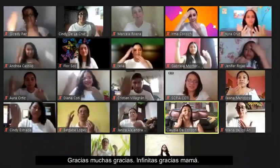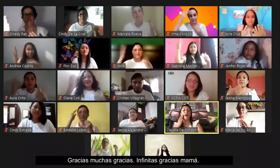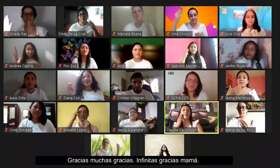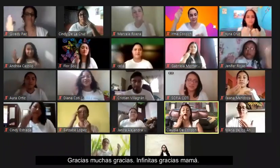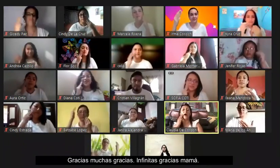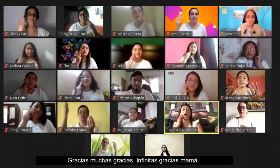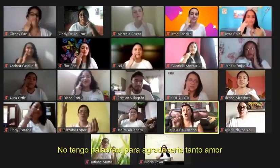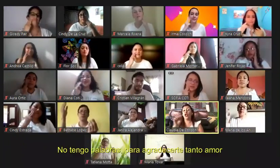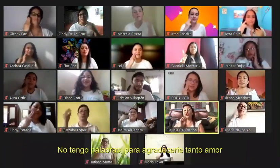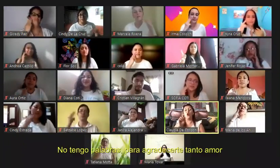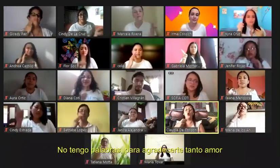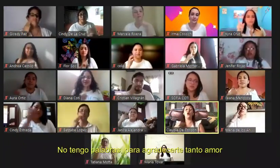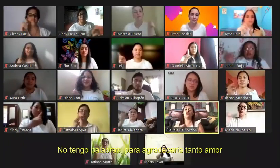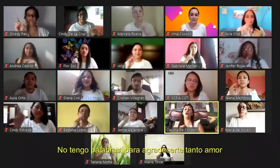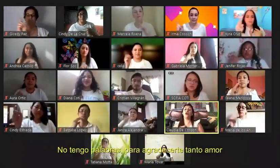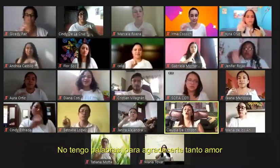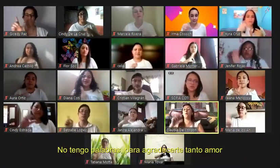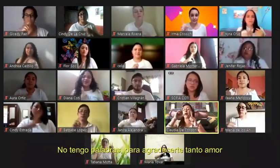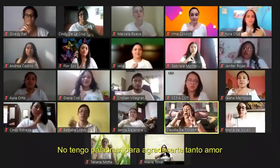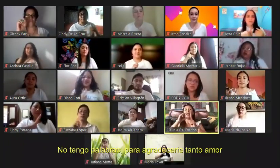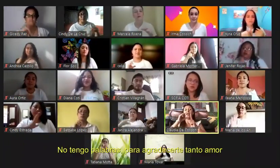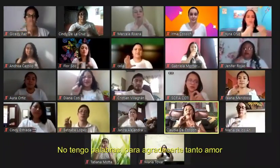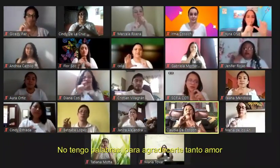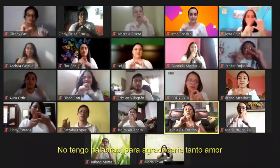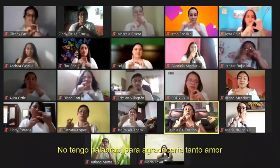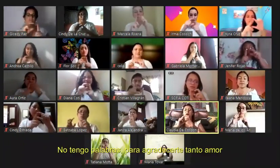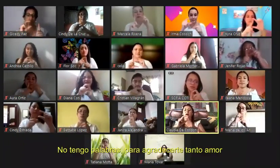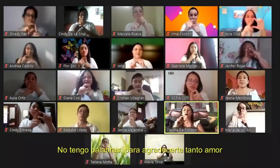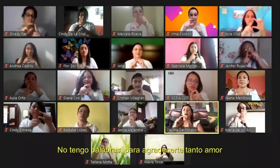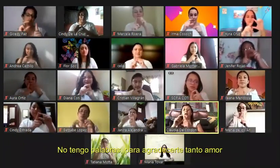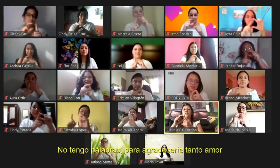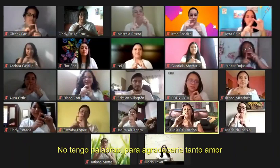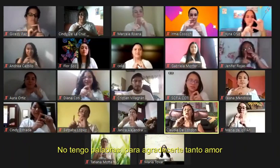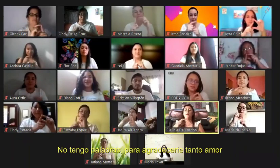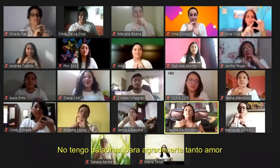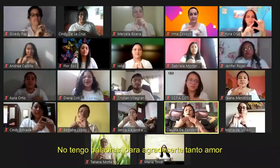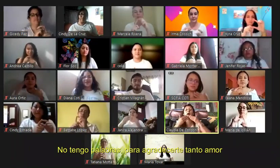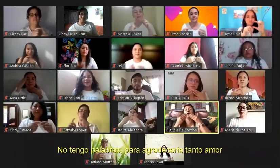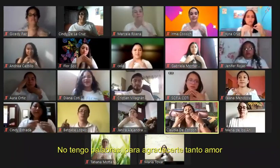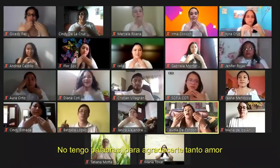mamá. No tengo palabras para